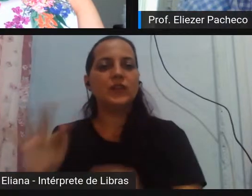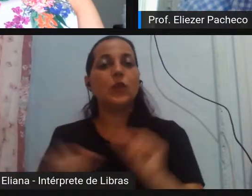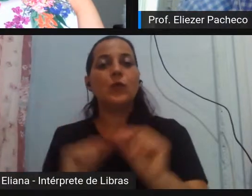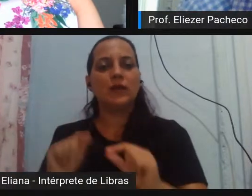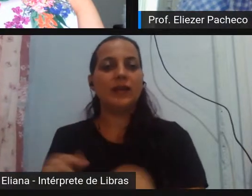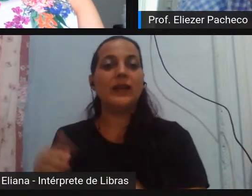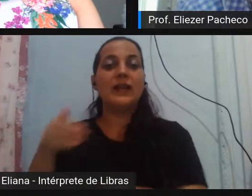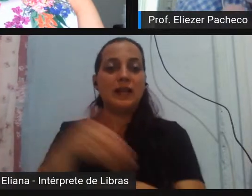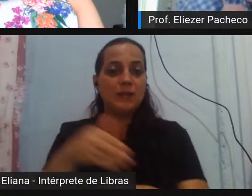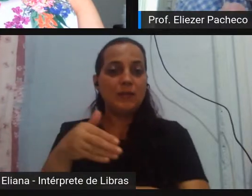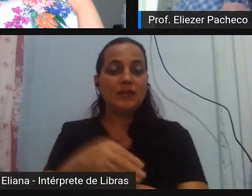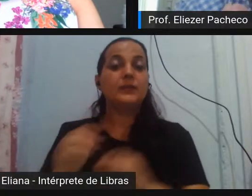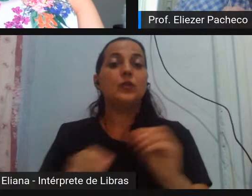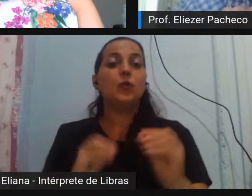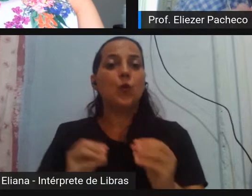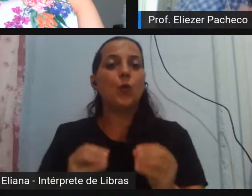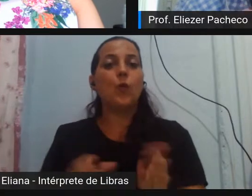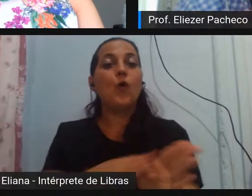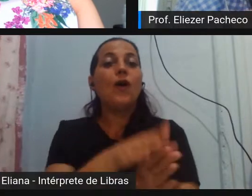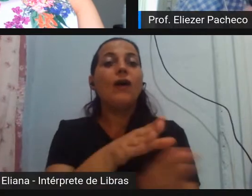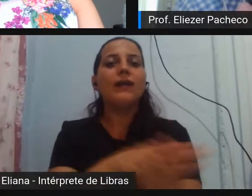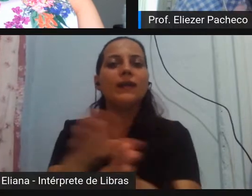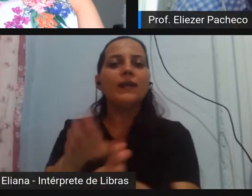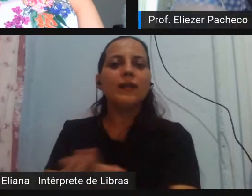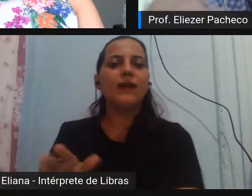a participação dos institutos federais